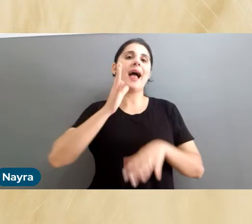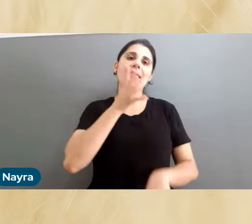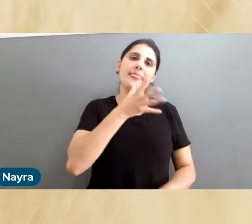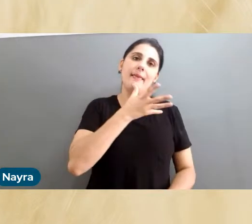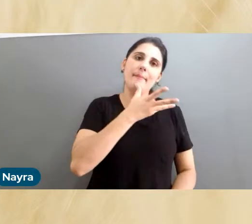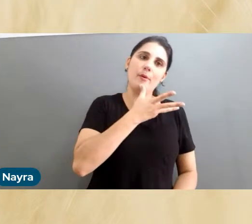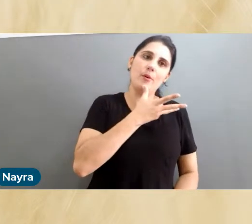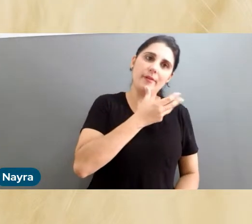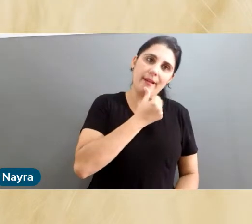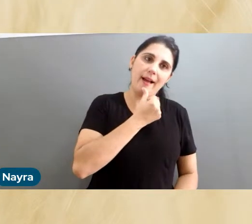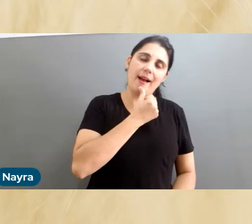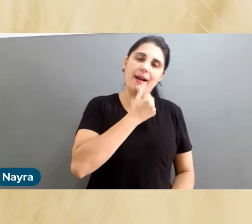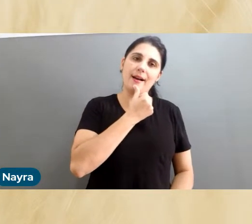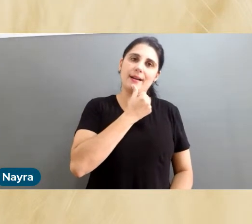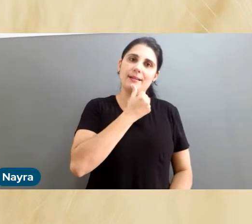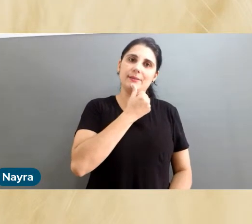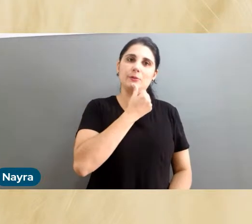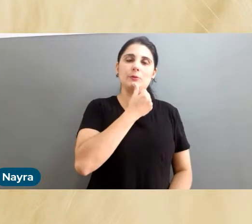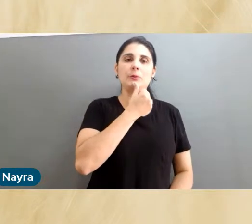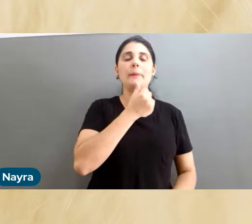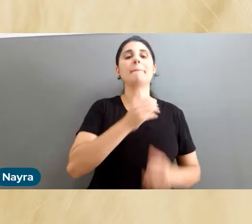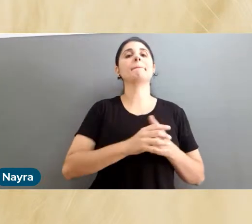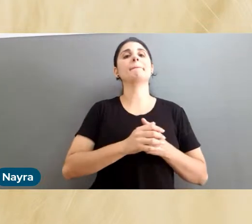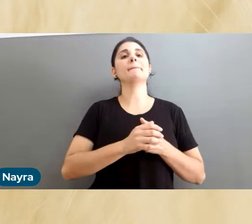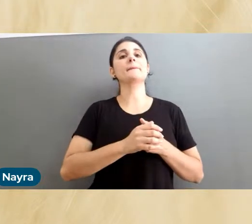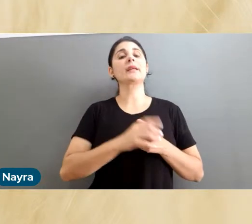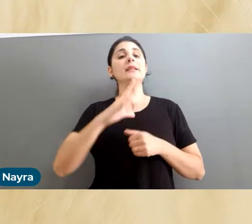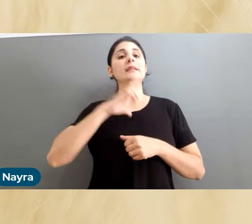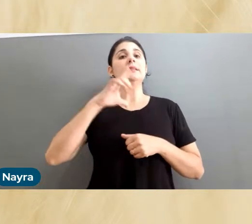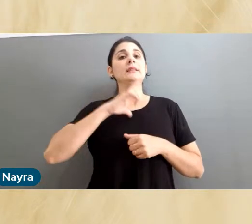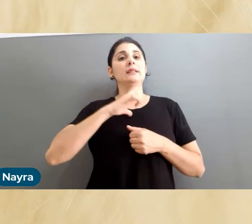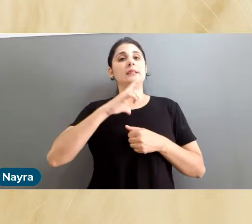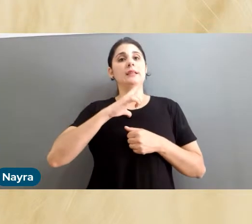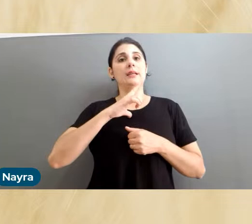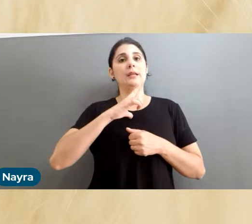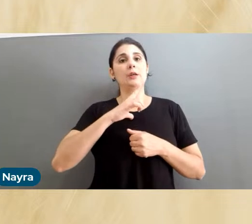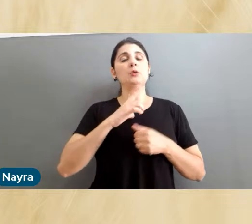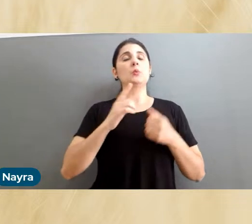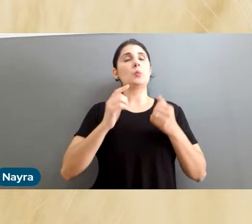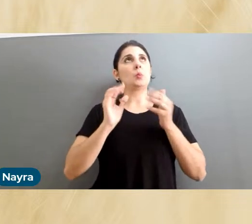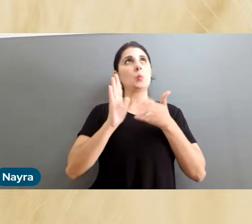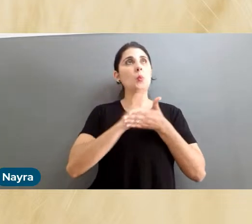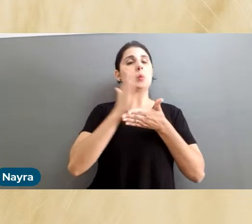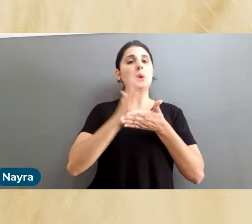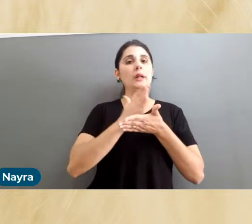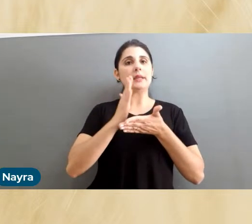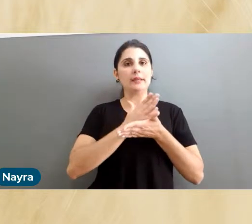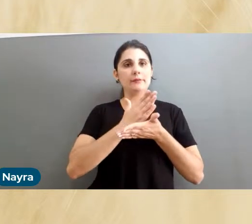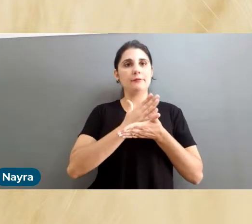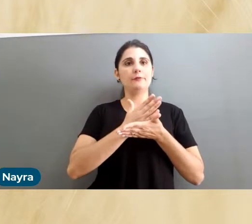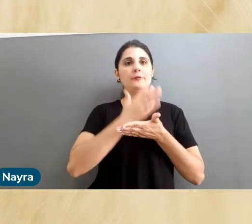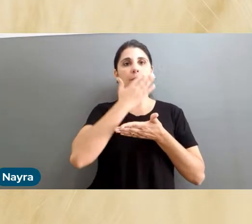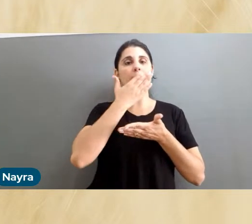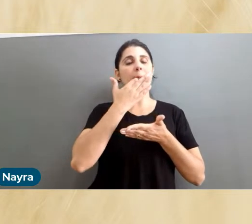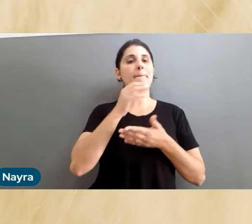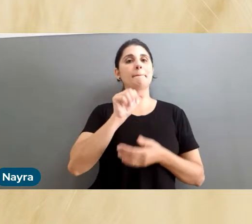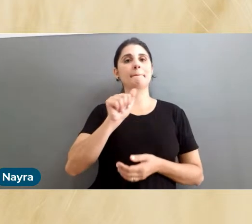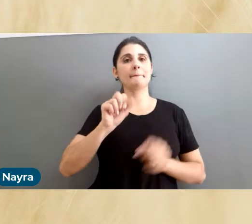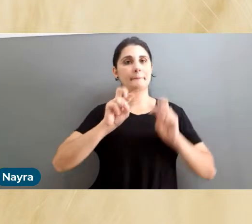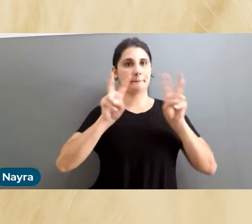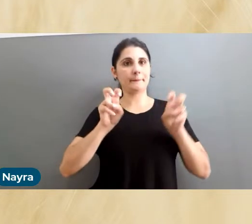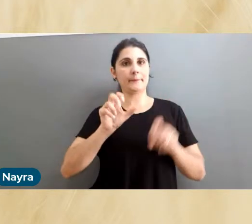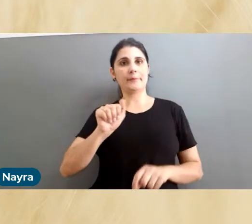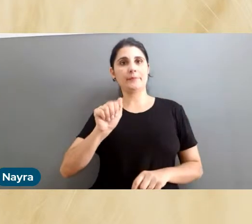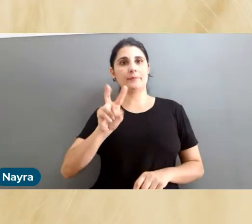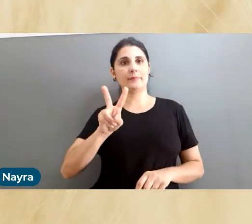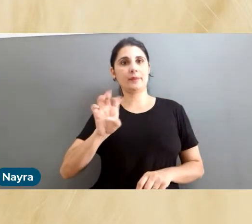Nós aprendemos isso com uma obra notável do Espírito Emmanuel, chamada Ave Cristo, em que nós temos ali